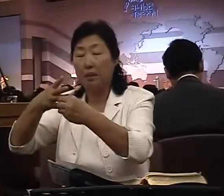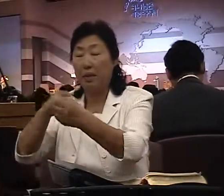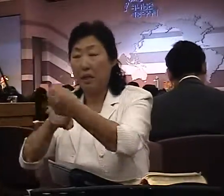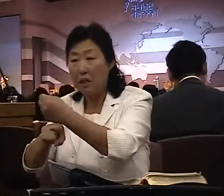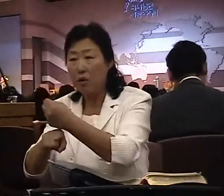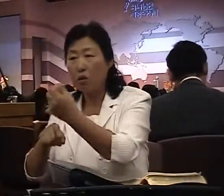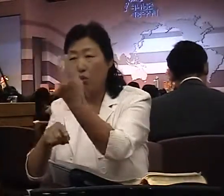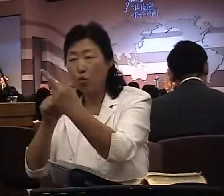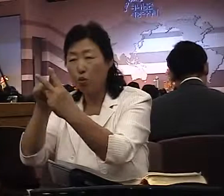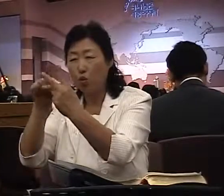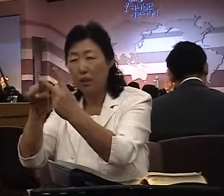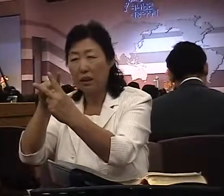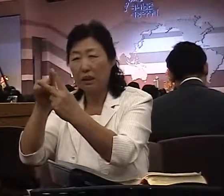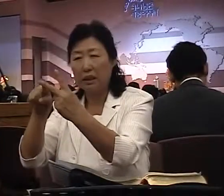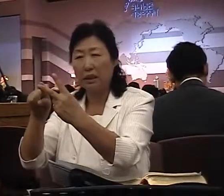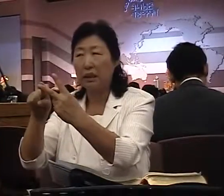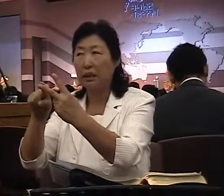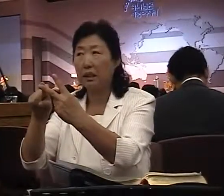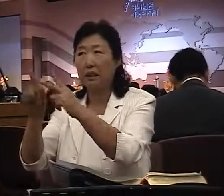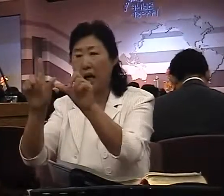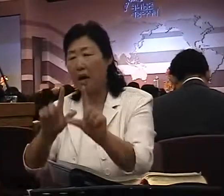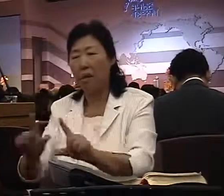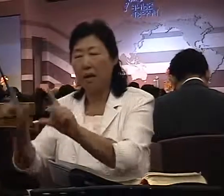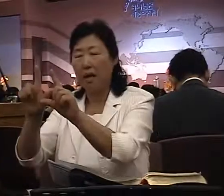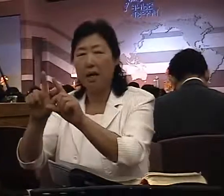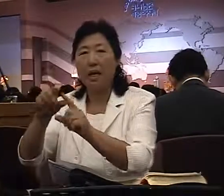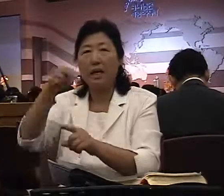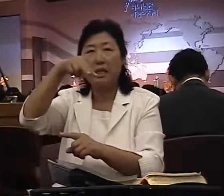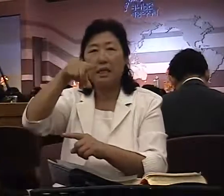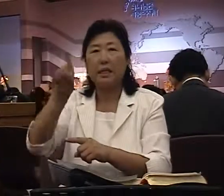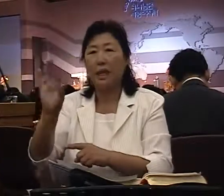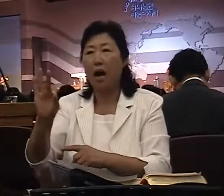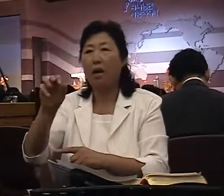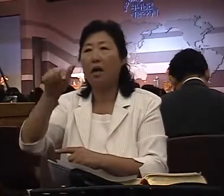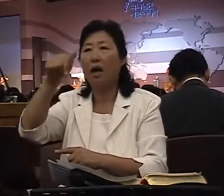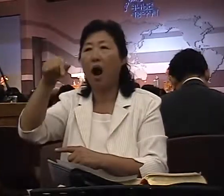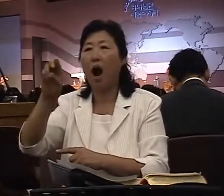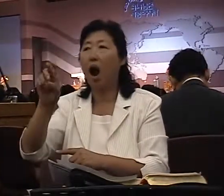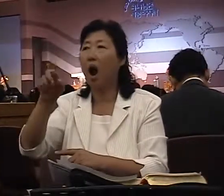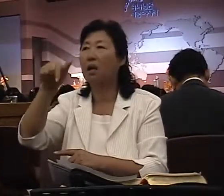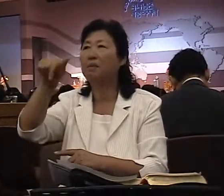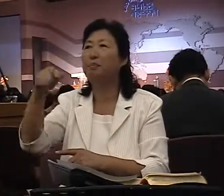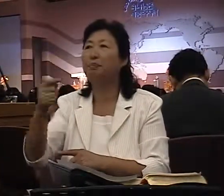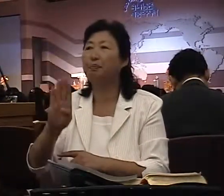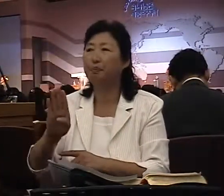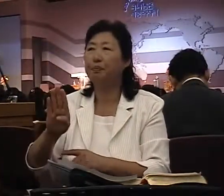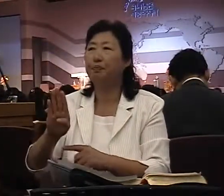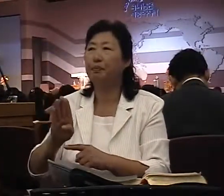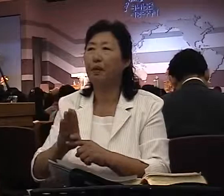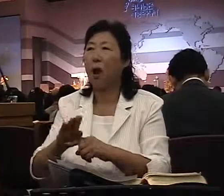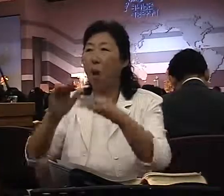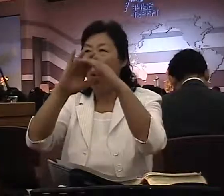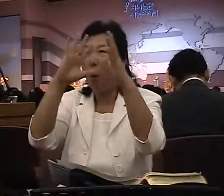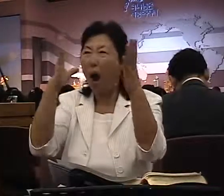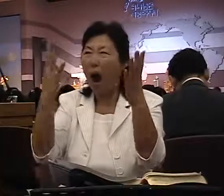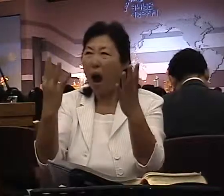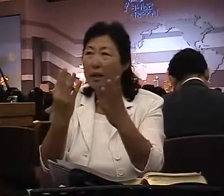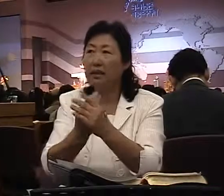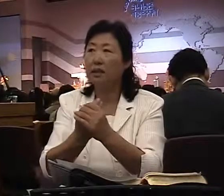삶의 상극되는 결과를 주목해요. 상극되는 결과. 이 완전히 polar opposite입니다. 결과가